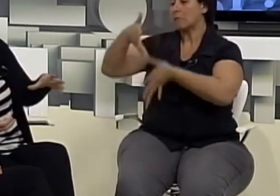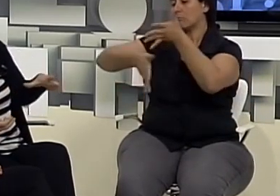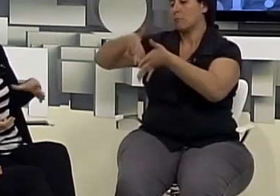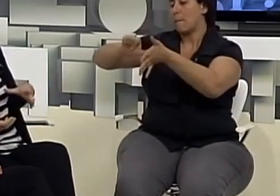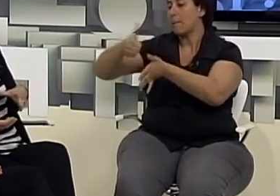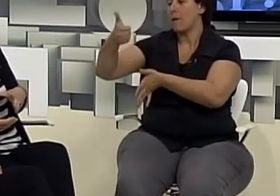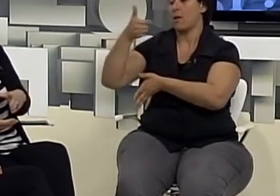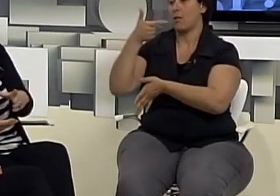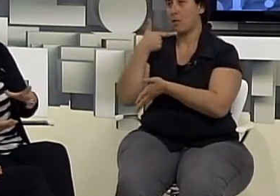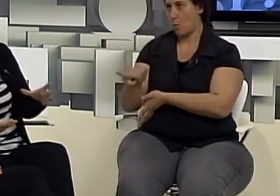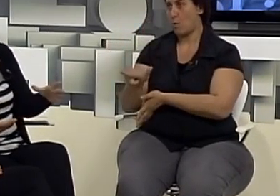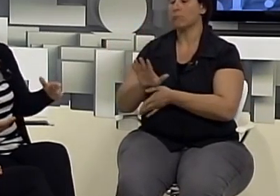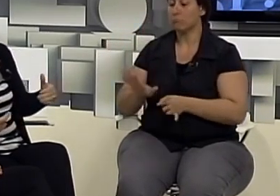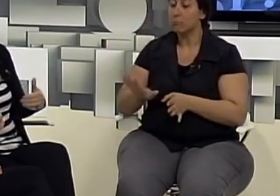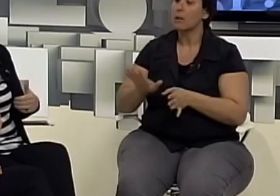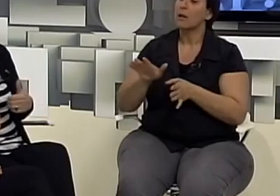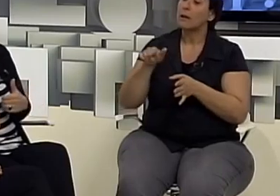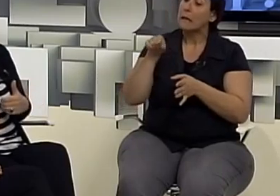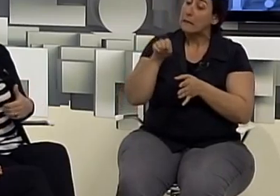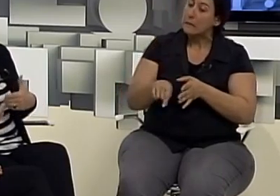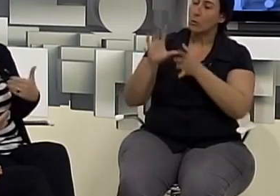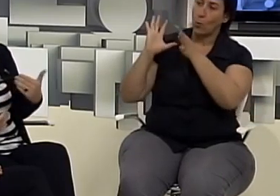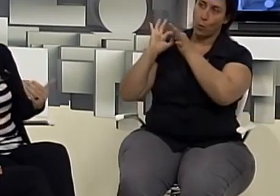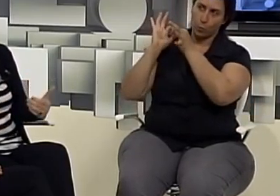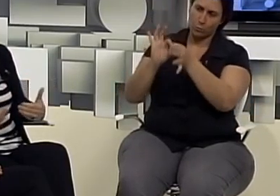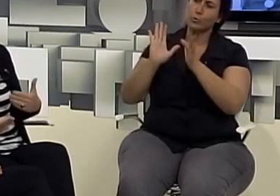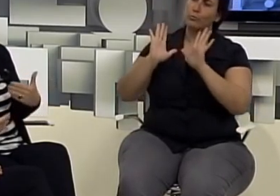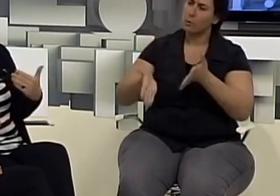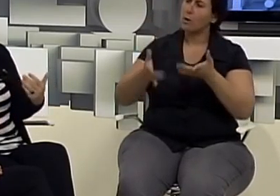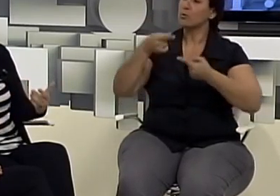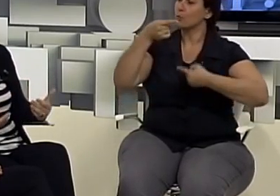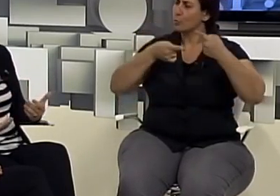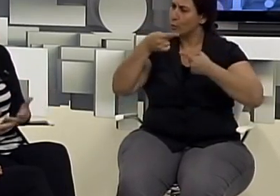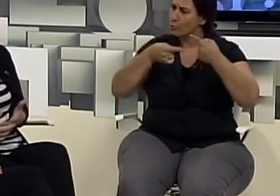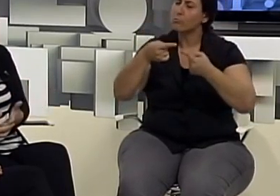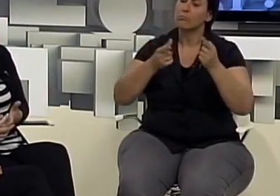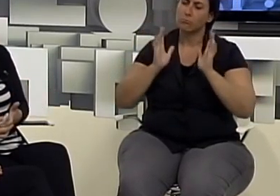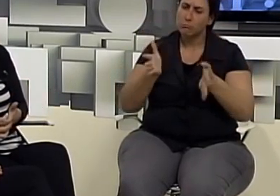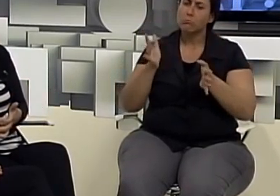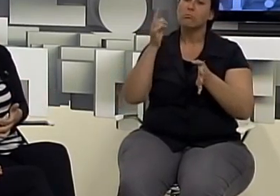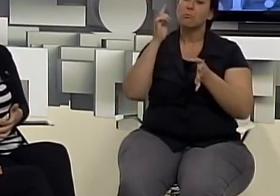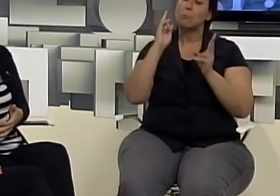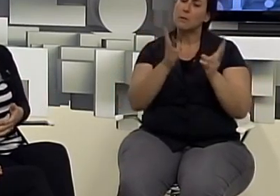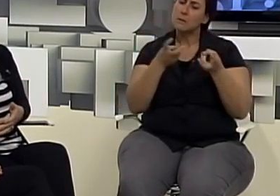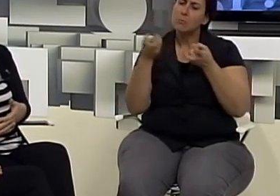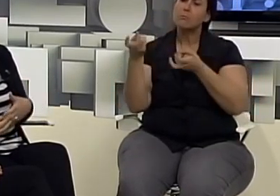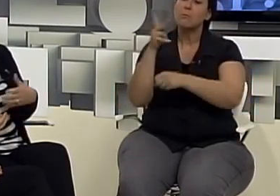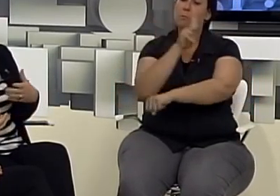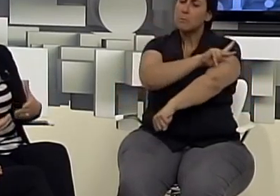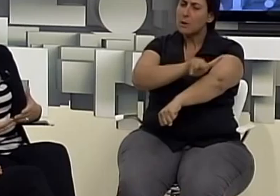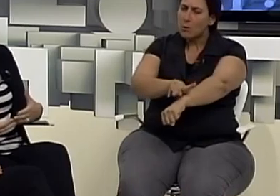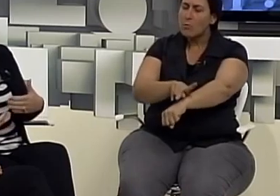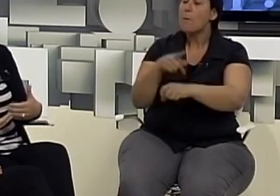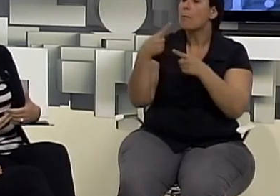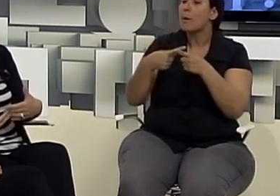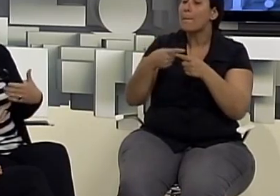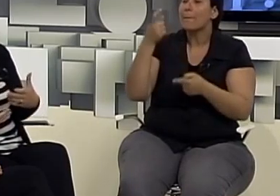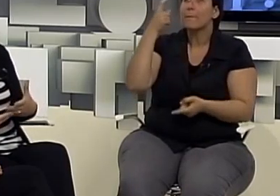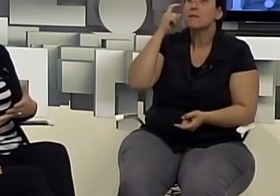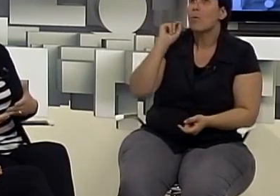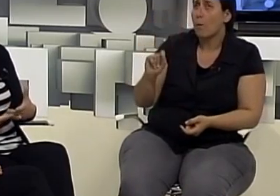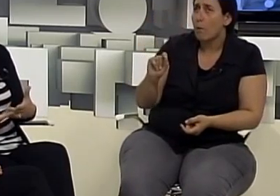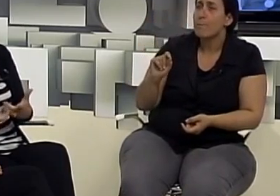nesse contexto, a gente vem discutindo e criando intervenções pedagógicas, pensando sempre